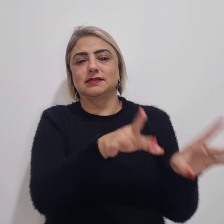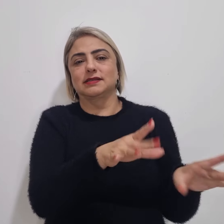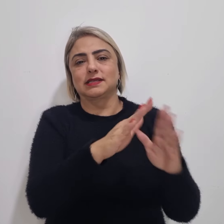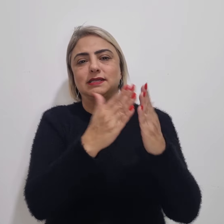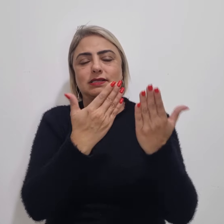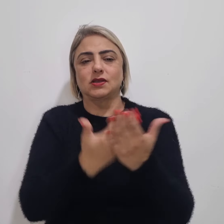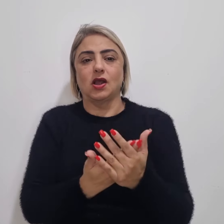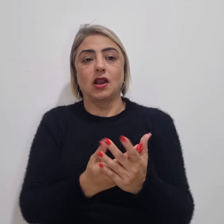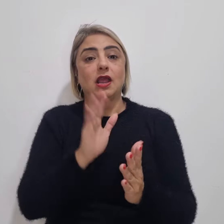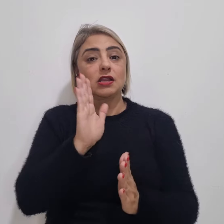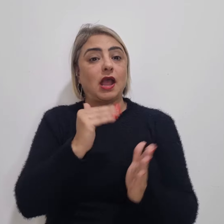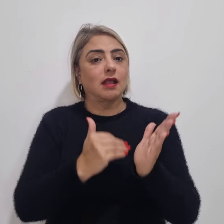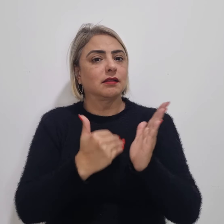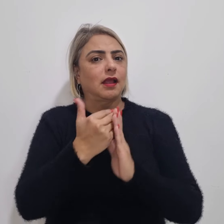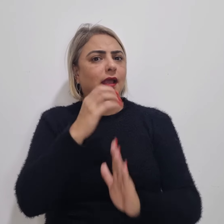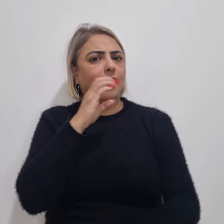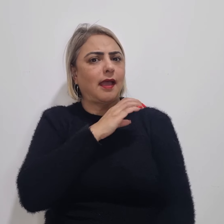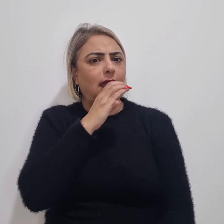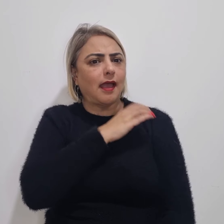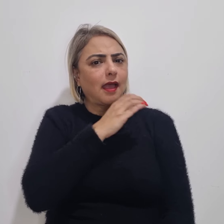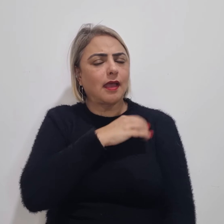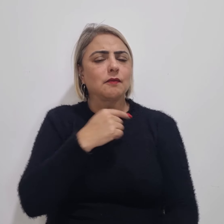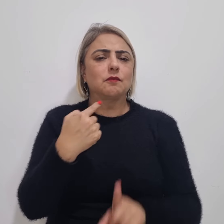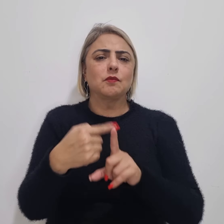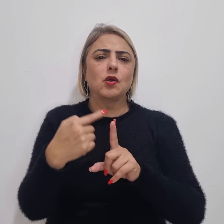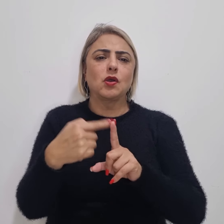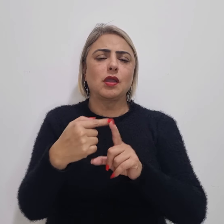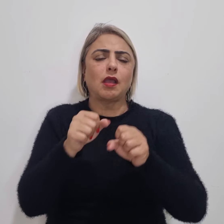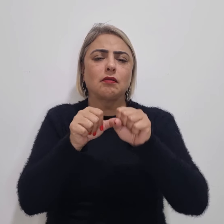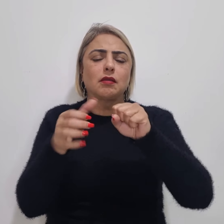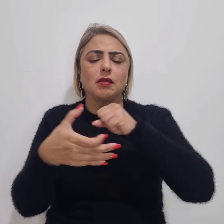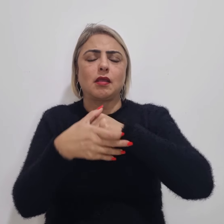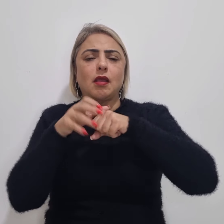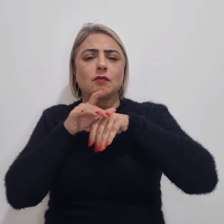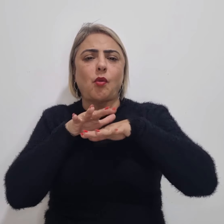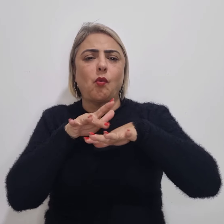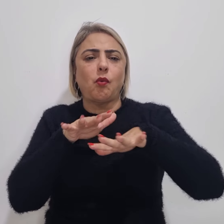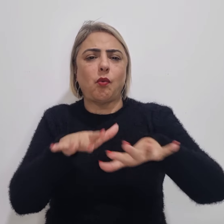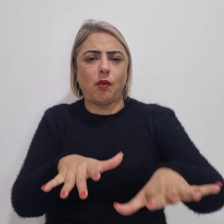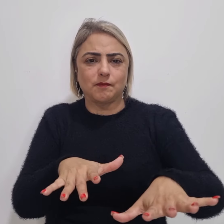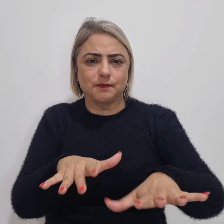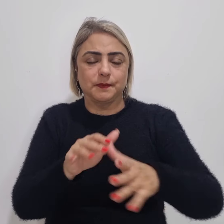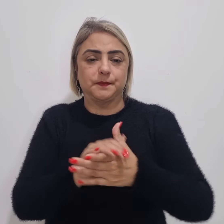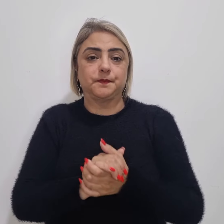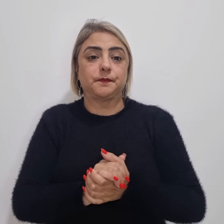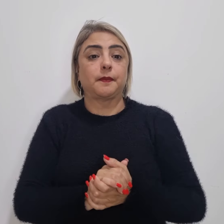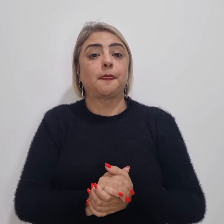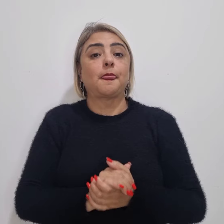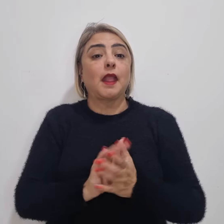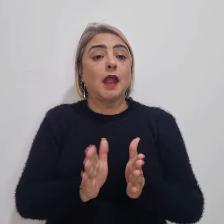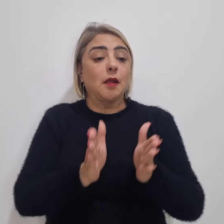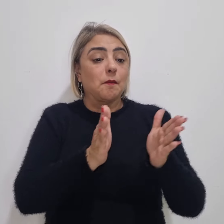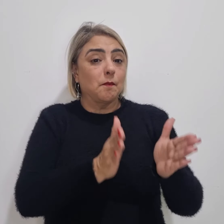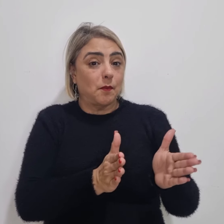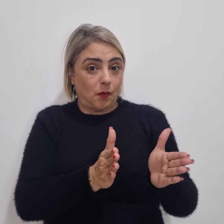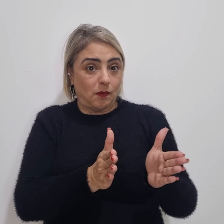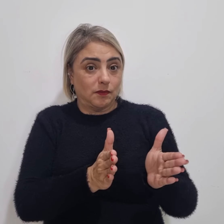crescimento acelerado por conta da pandemia da Covid-19. Boa parte dos jovens, em